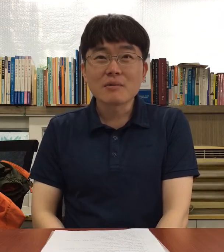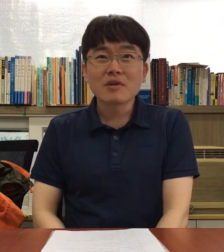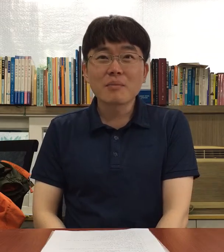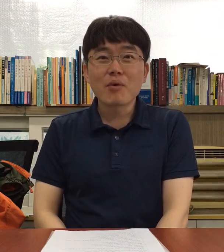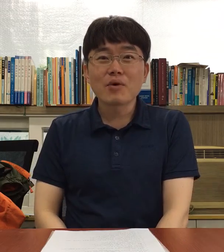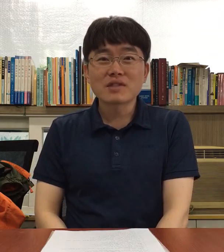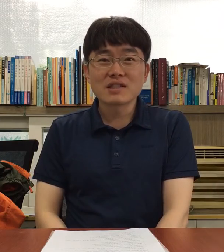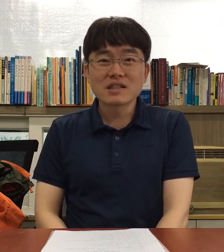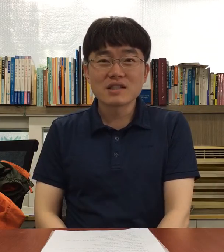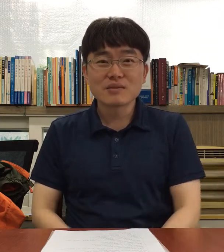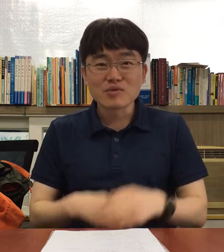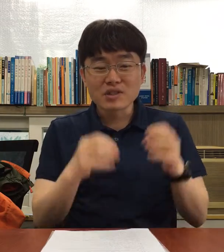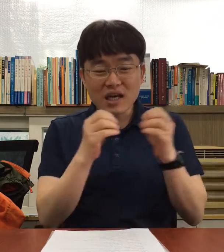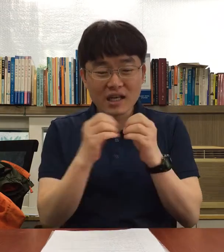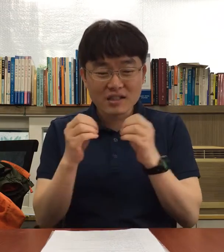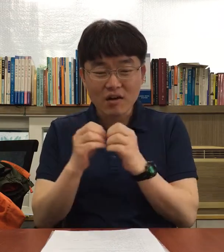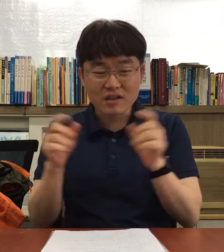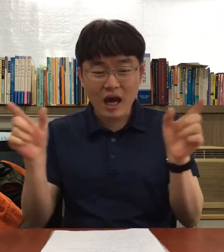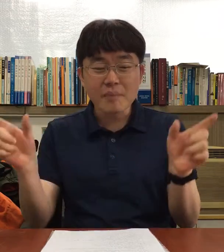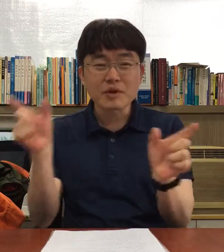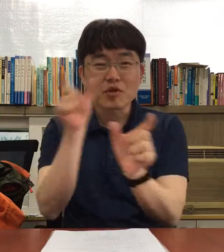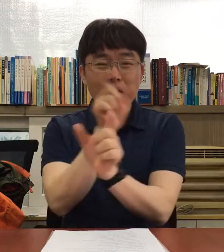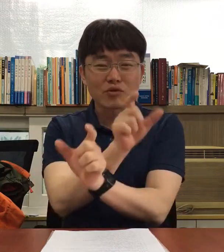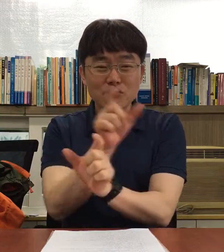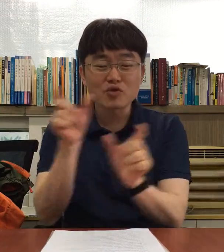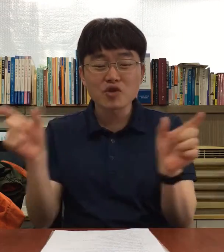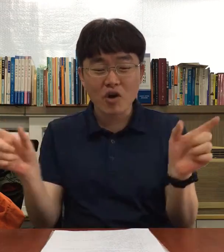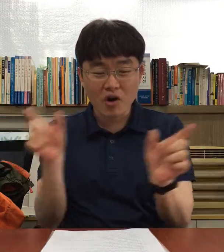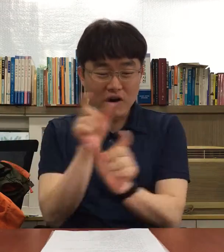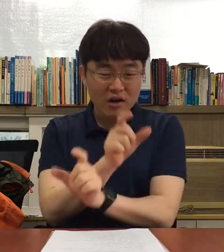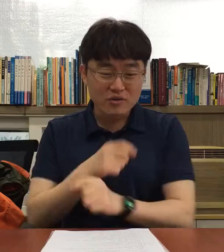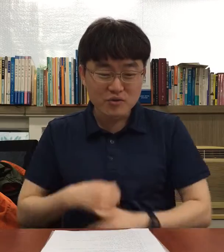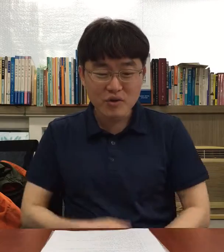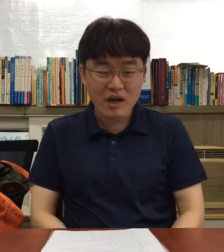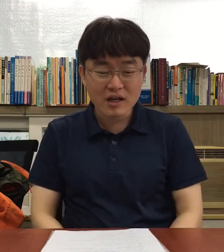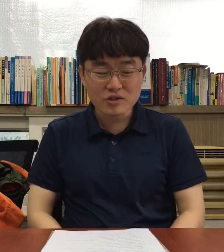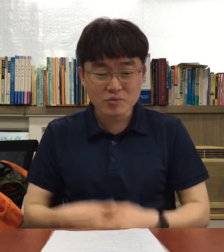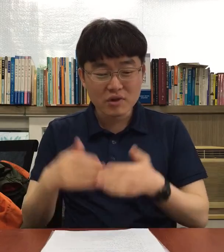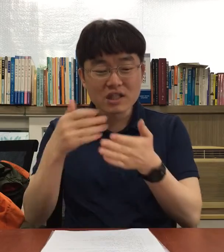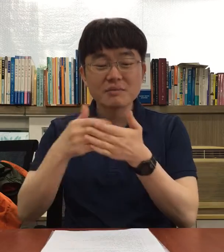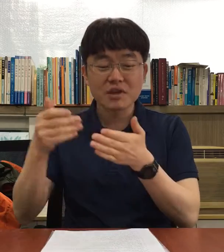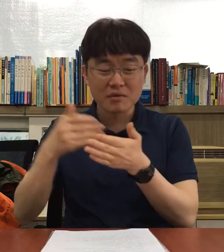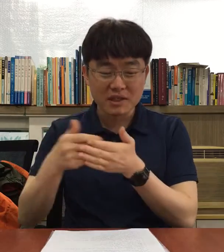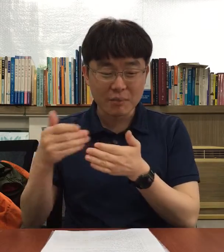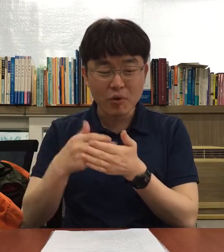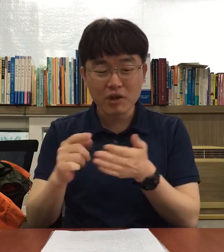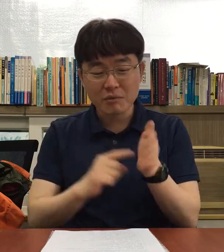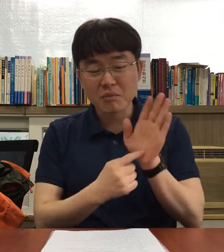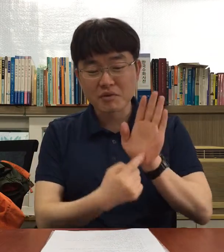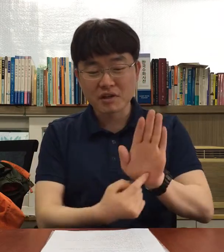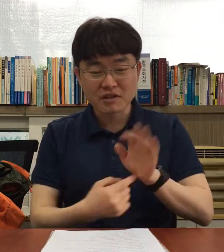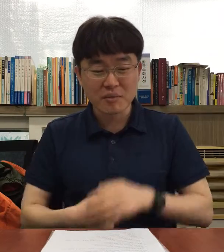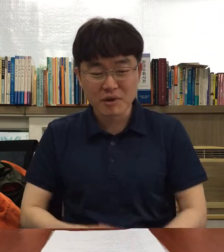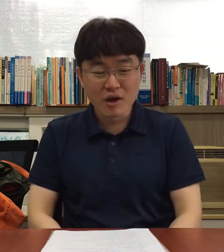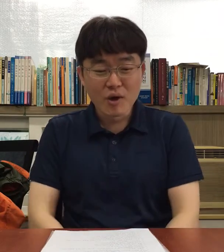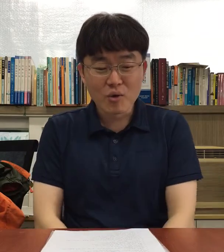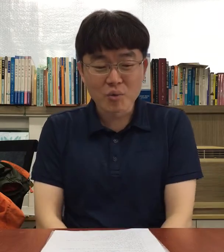이번에 포커스는 문장에서 이렇게 앞뒤로 바꾸는 순서랑 좀 더 그림처럼 이렇게 표현하는 방법들에 대해서 한번 고민해